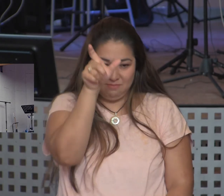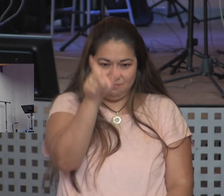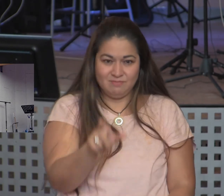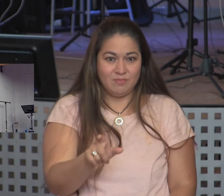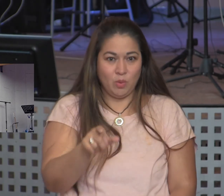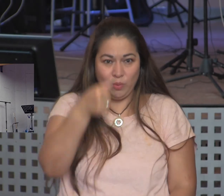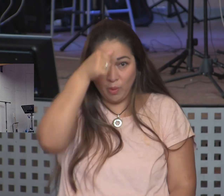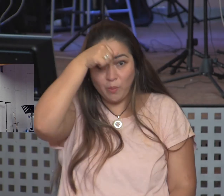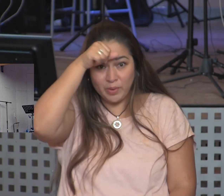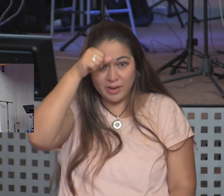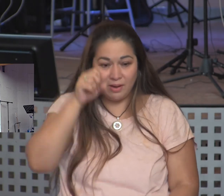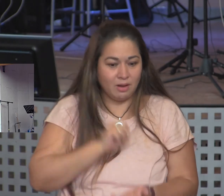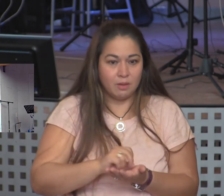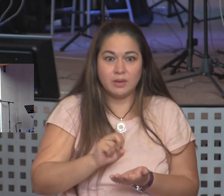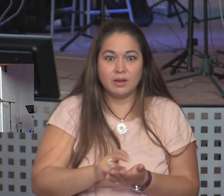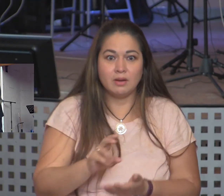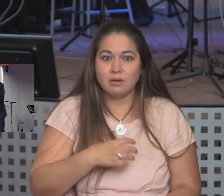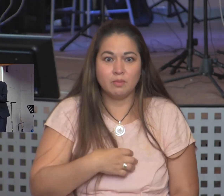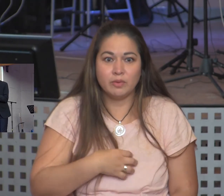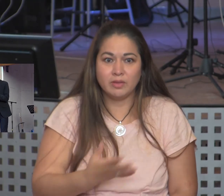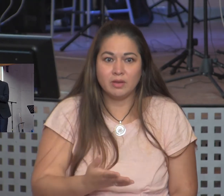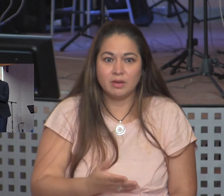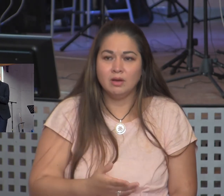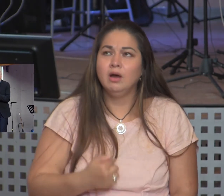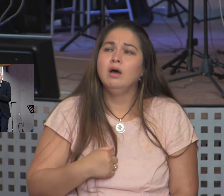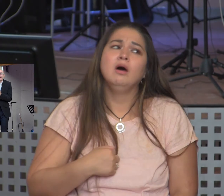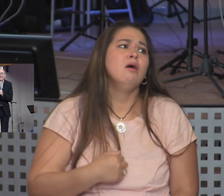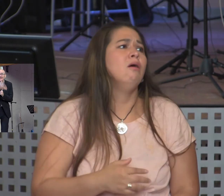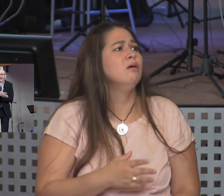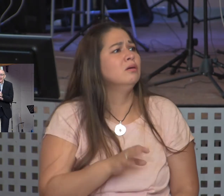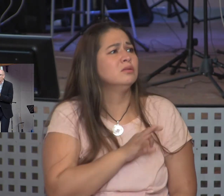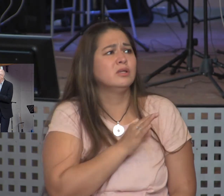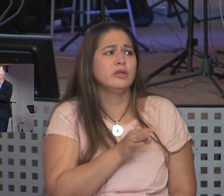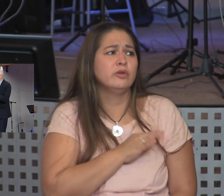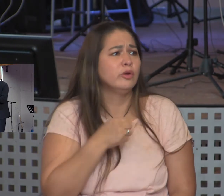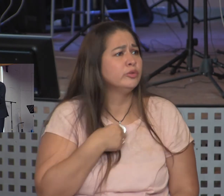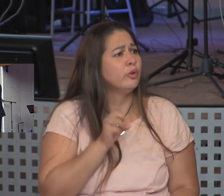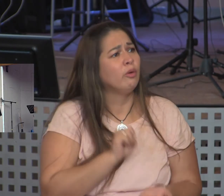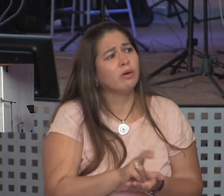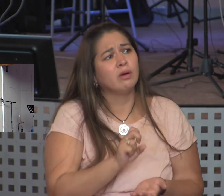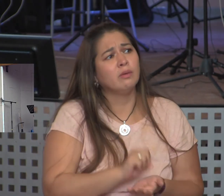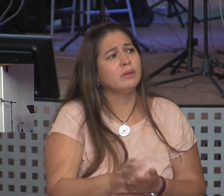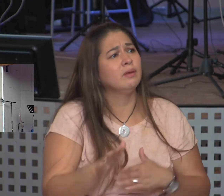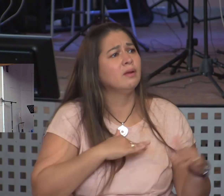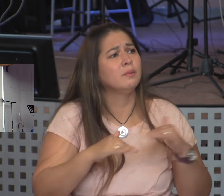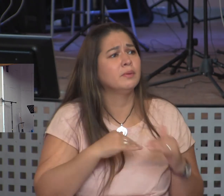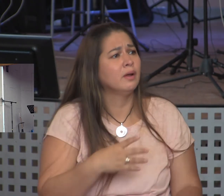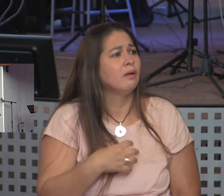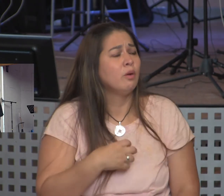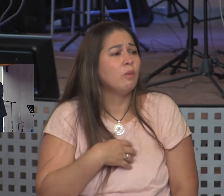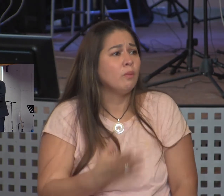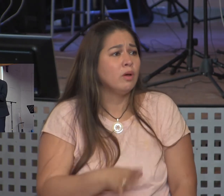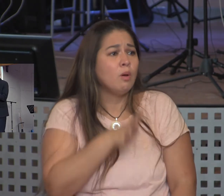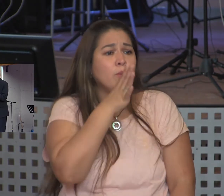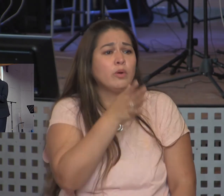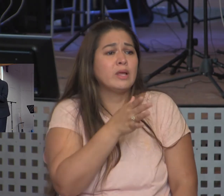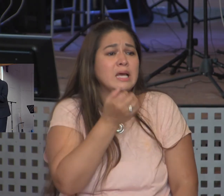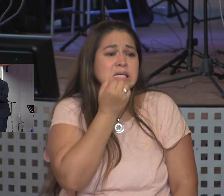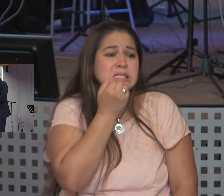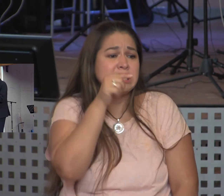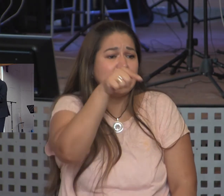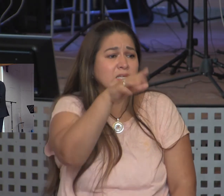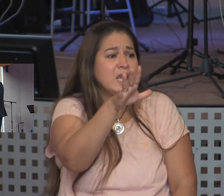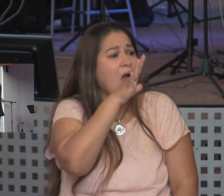mismo confiesa: no me puedo mover para llegar al agua, y mientras busco a alguien que me lleve, el